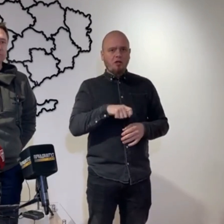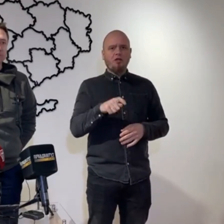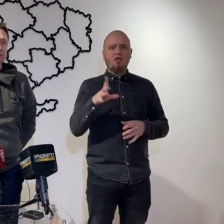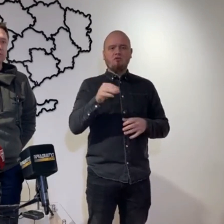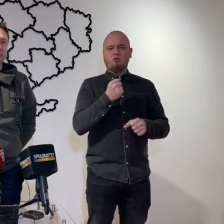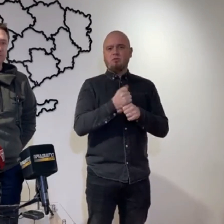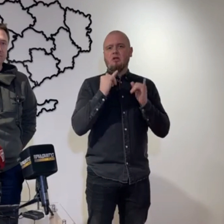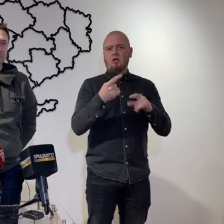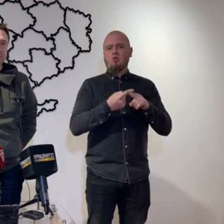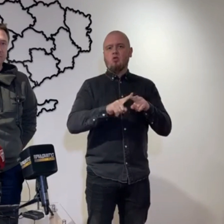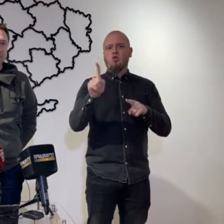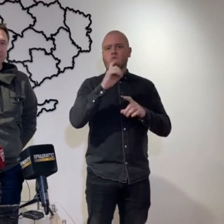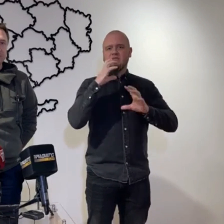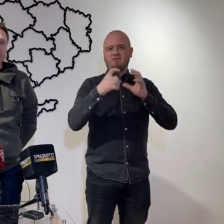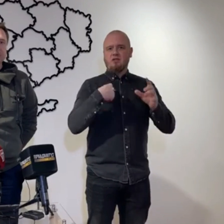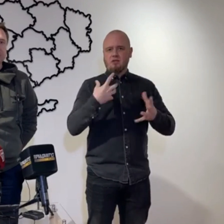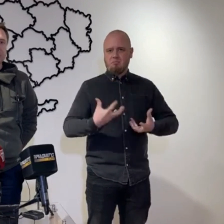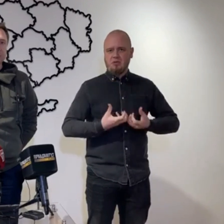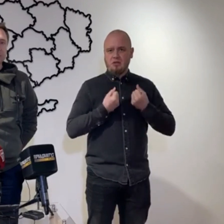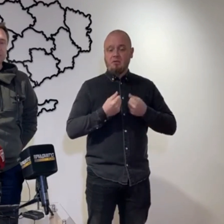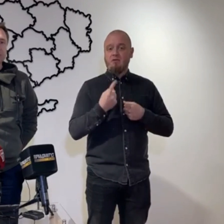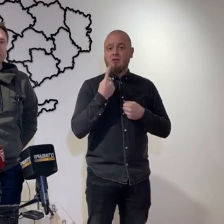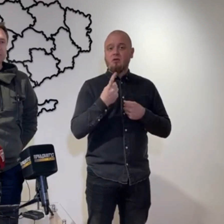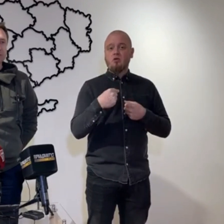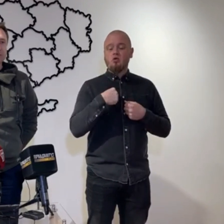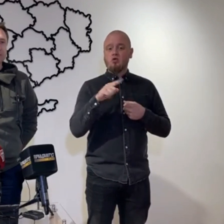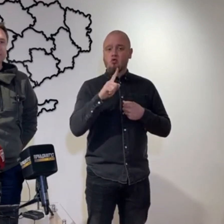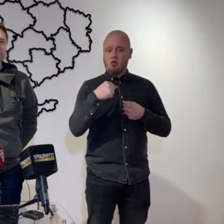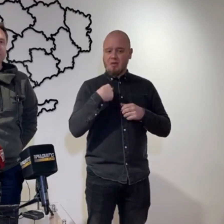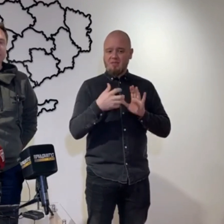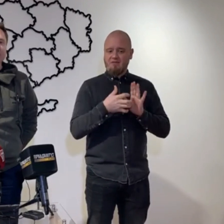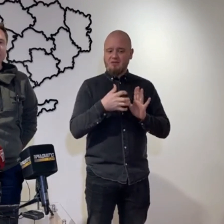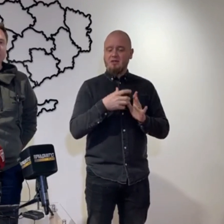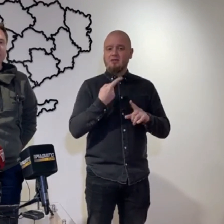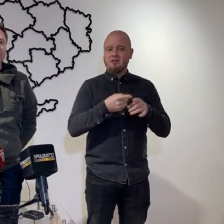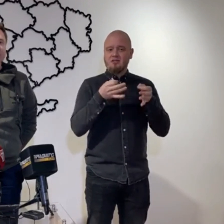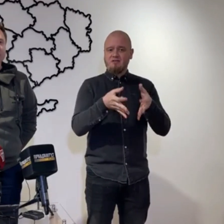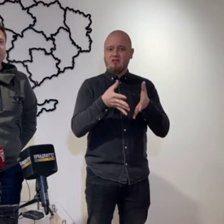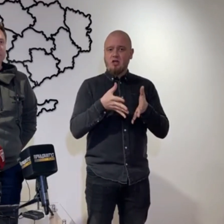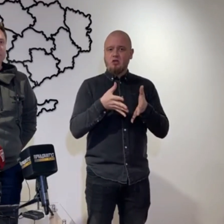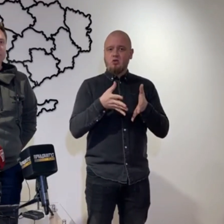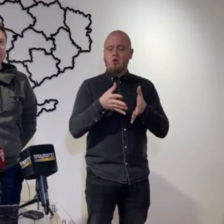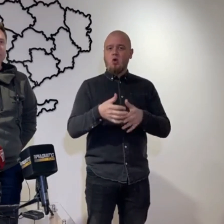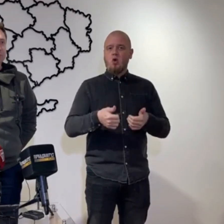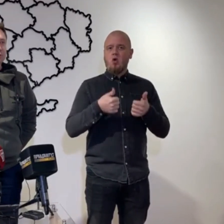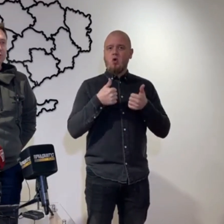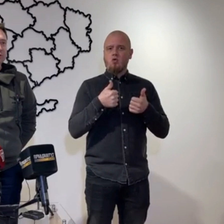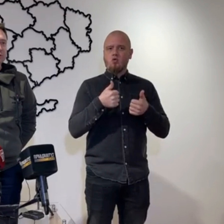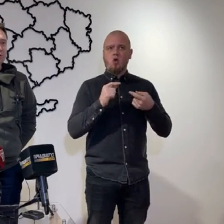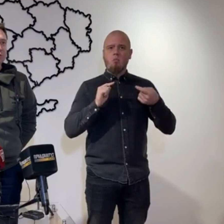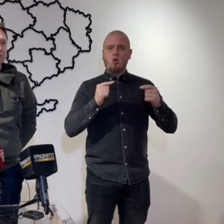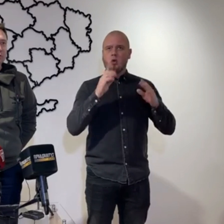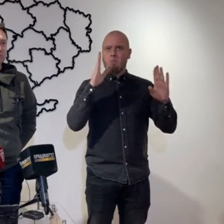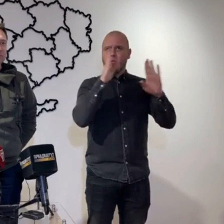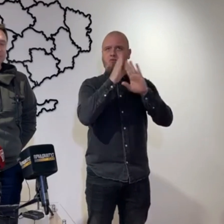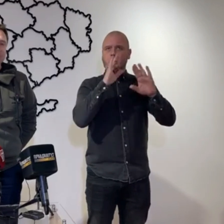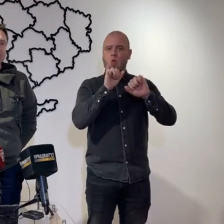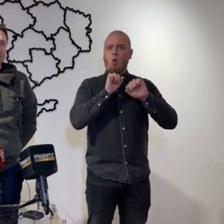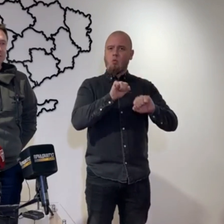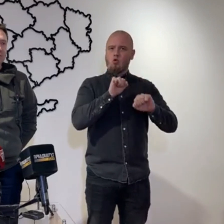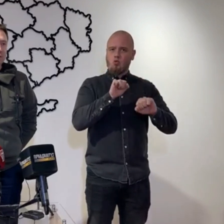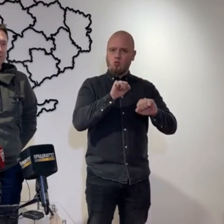того, щоб світ нас підтримав. Єдине, чого нам не вистачає, звичайно, це хорошу протиповітряну